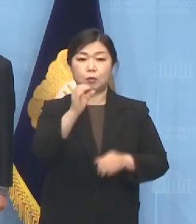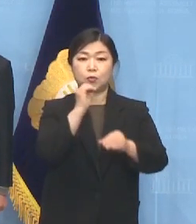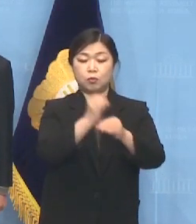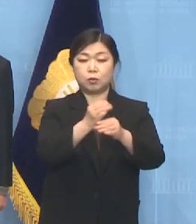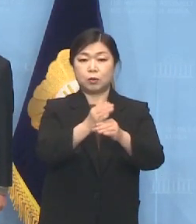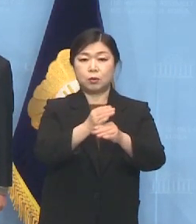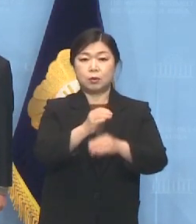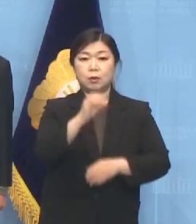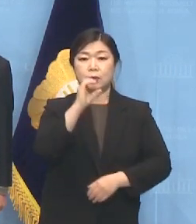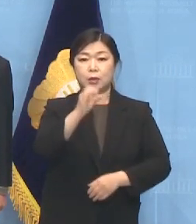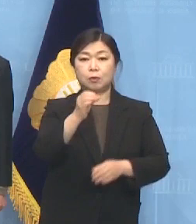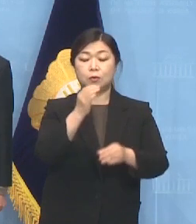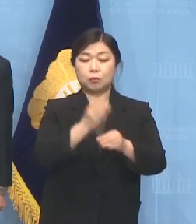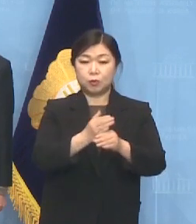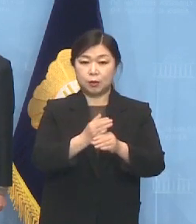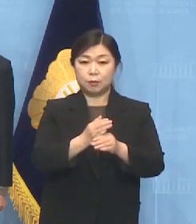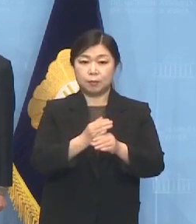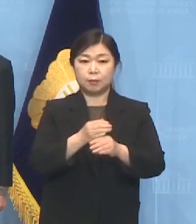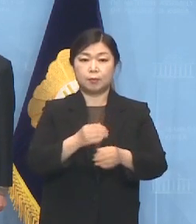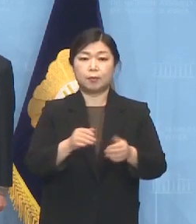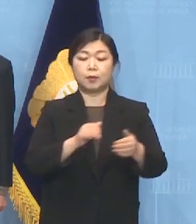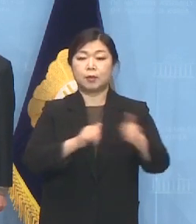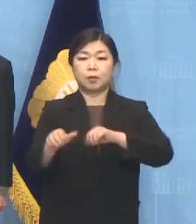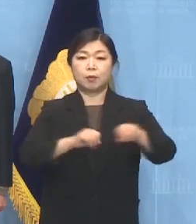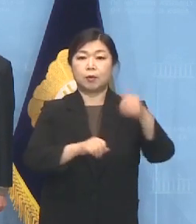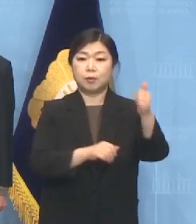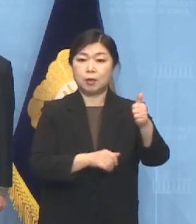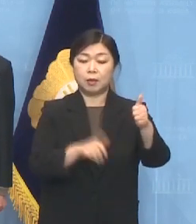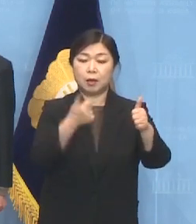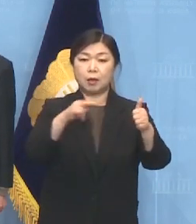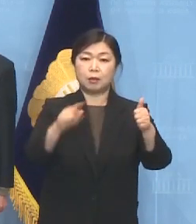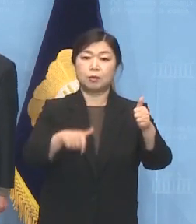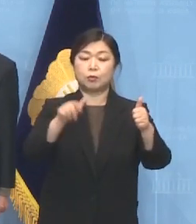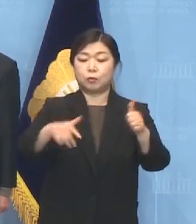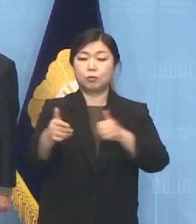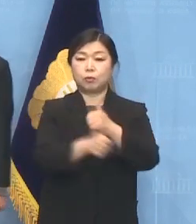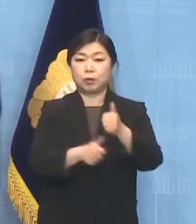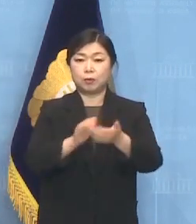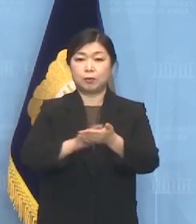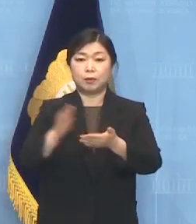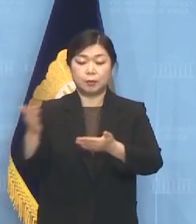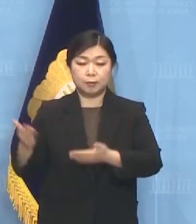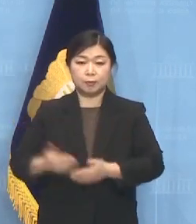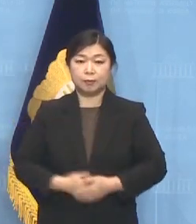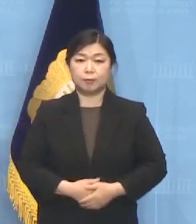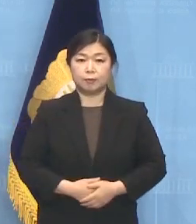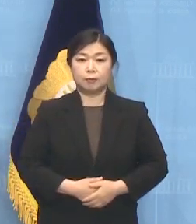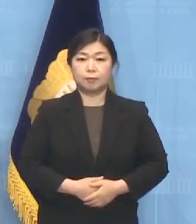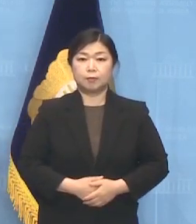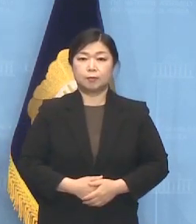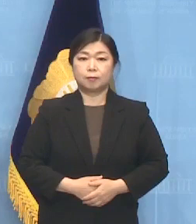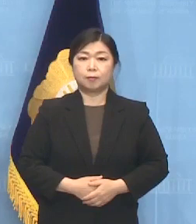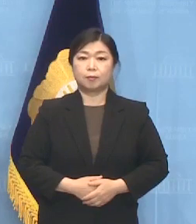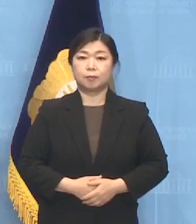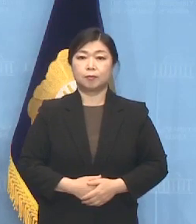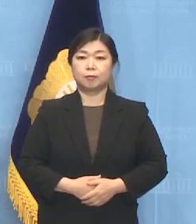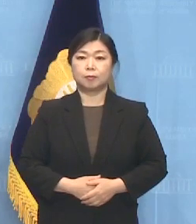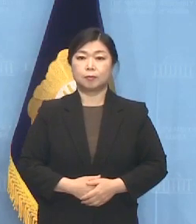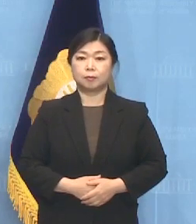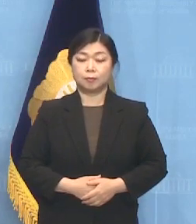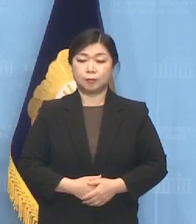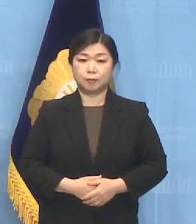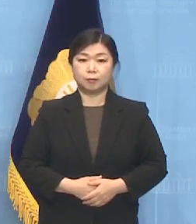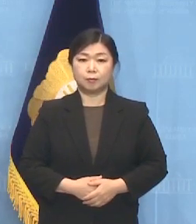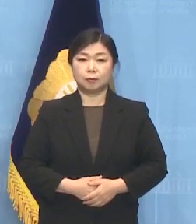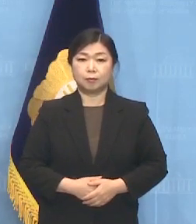투기 의 실행 위원장이 오셨습니다 4 그리고 강득구 위원님 오셨습니다 예 예